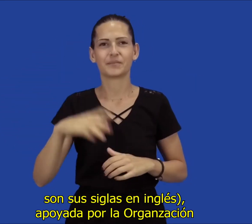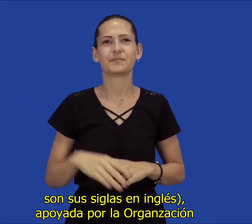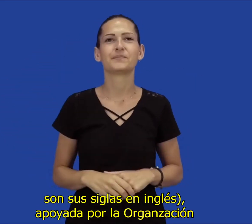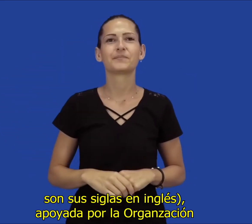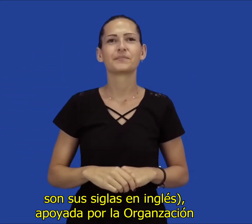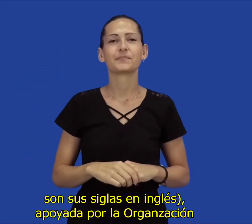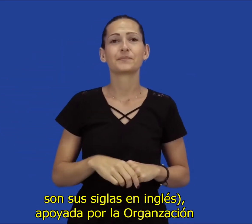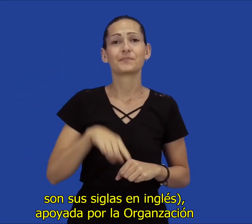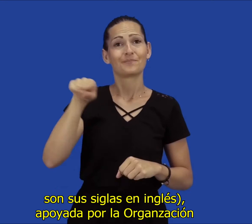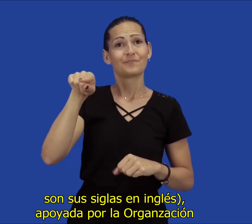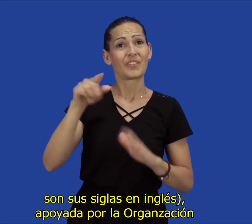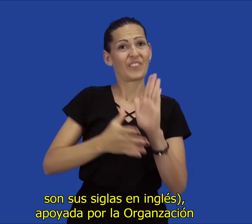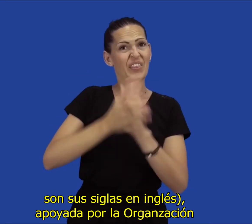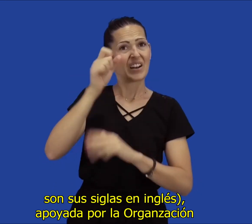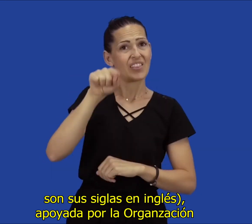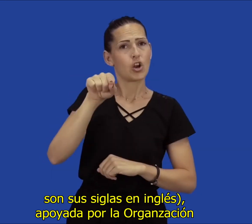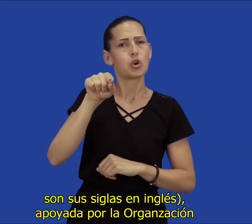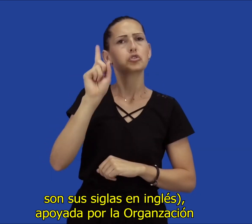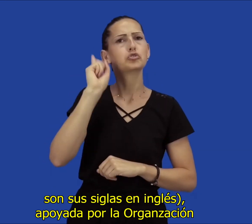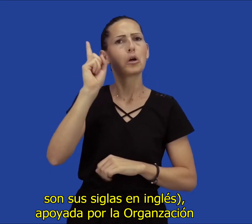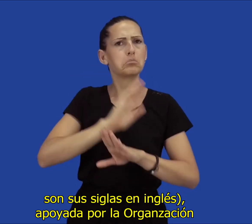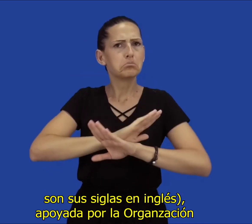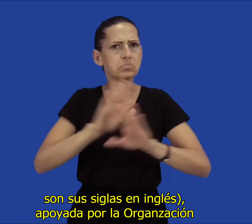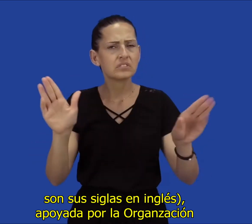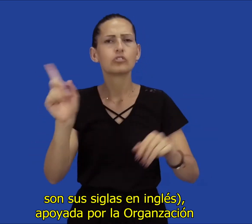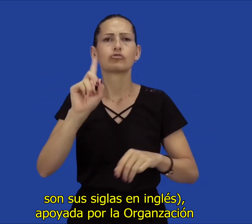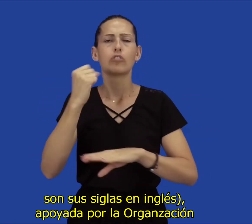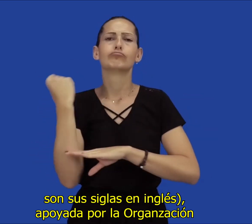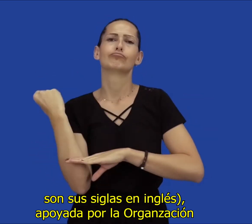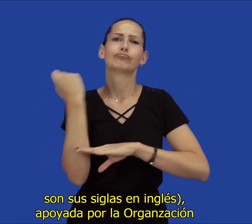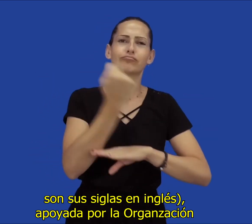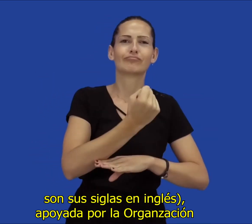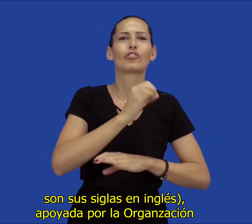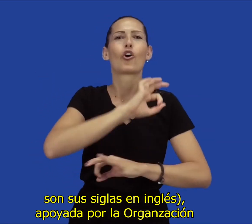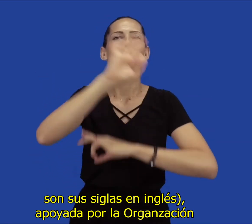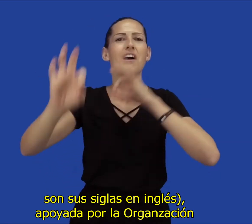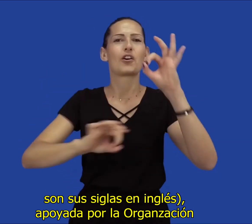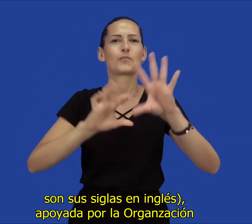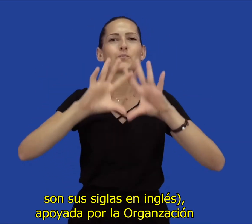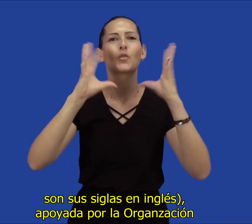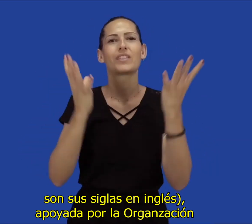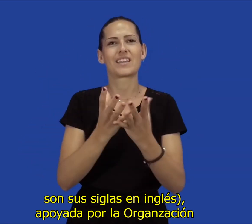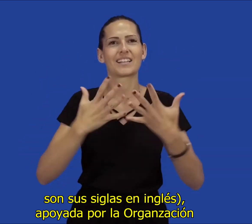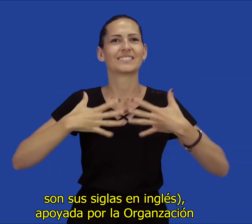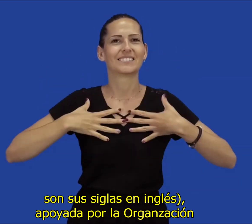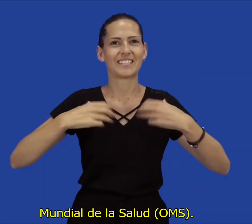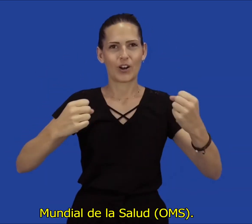sus siglas en inglés apoyada por la organización mundial de la salud la oms